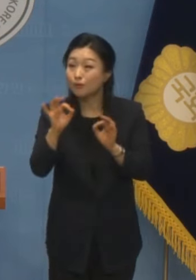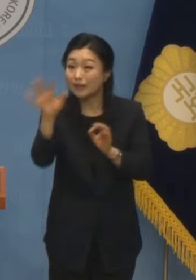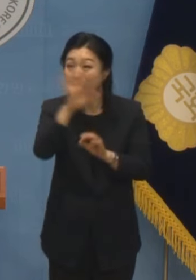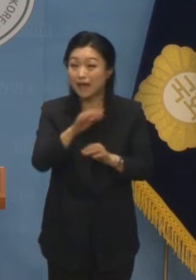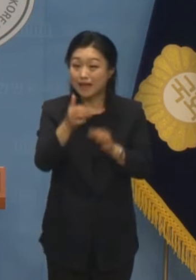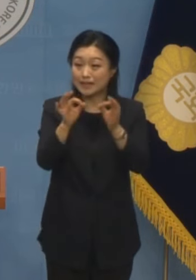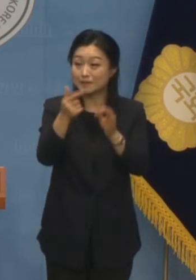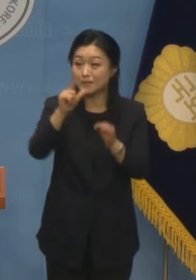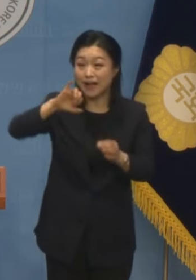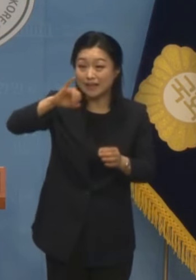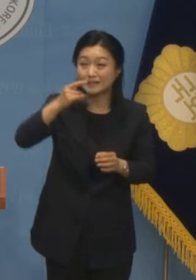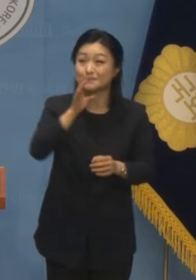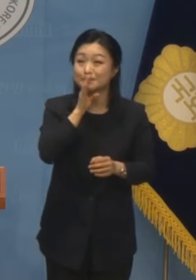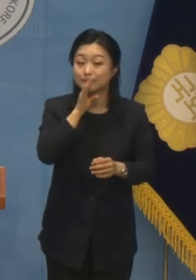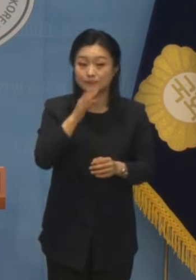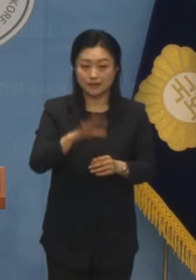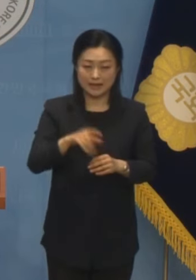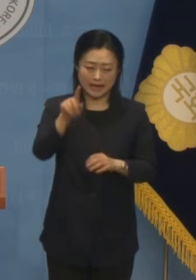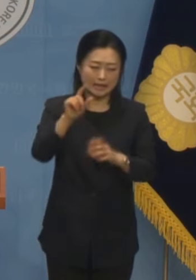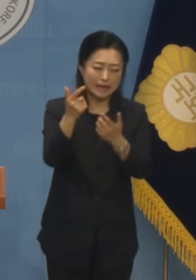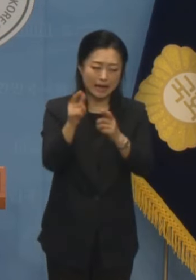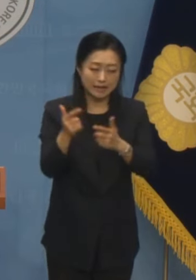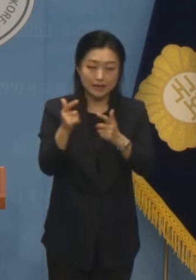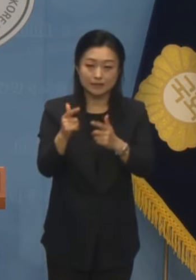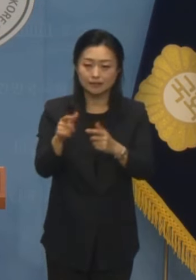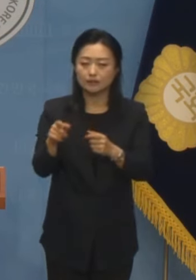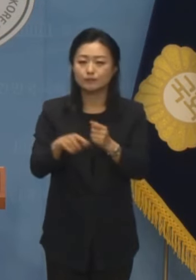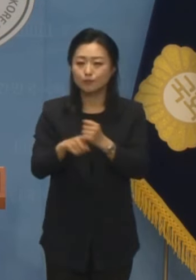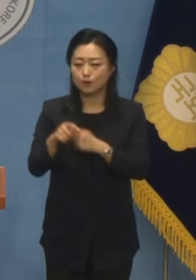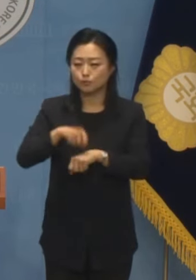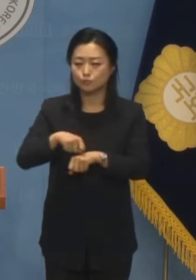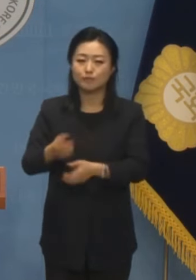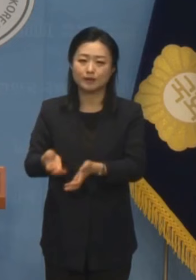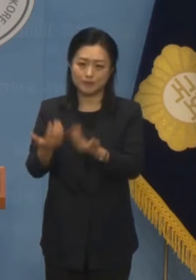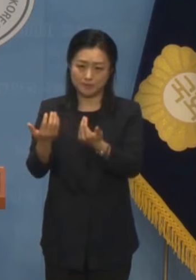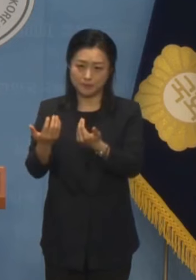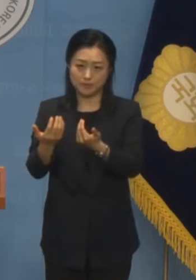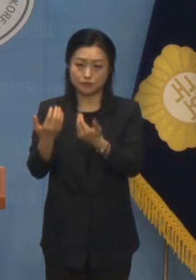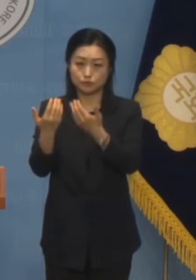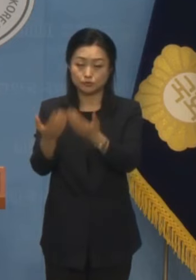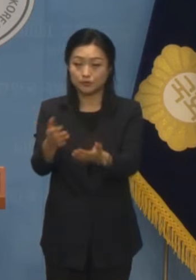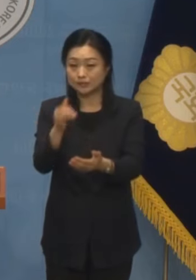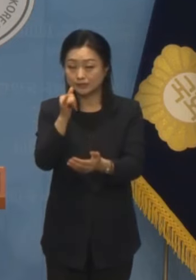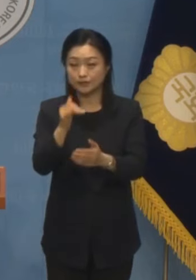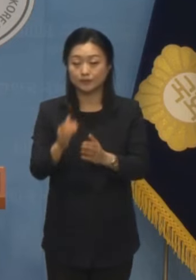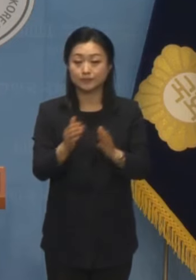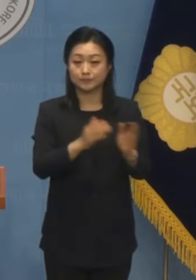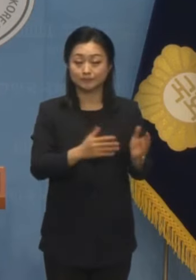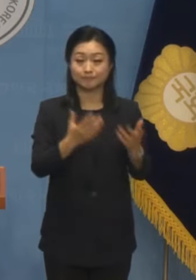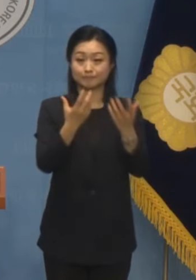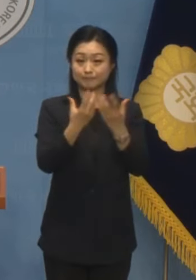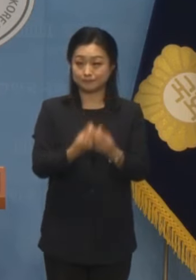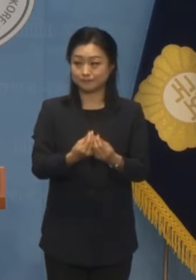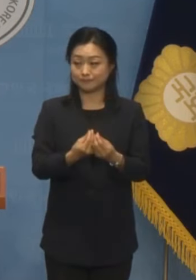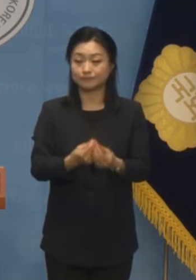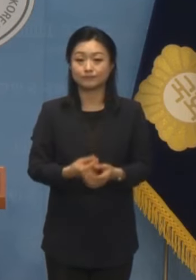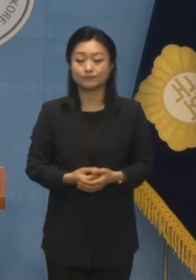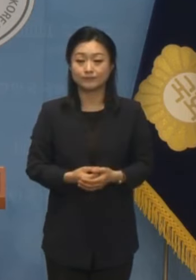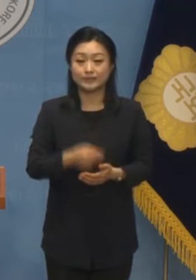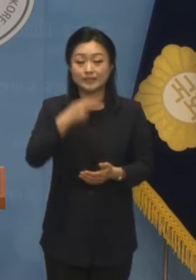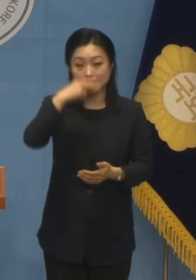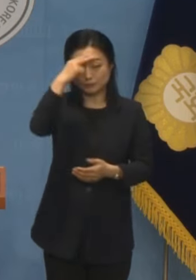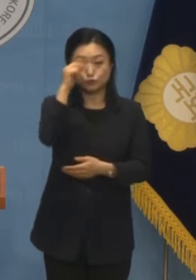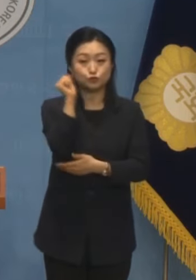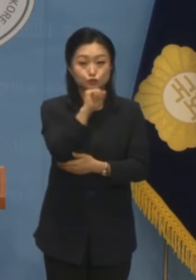국민들께 얘기할 수 있었던 구조가 여기에 있습니다. 그리고 사례를 한번 말씀을 드리겠습니다. 예를 들어